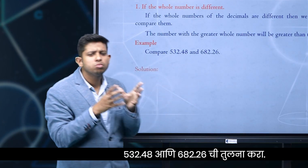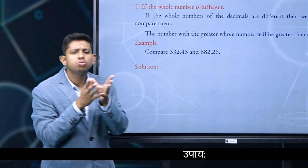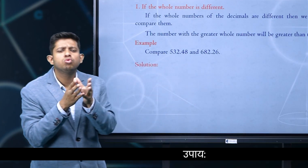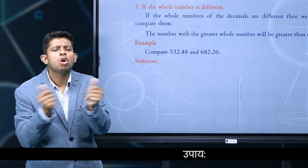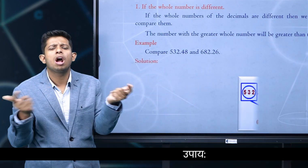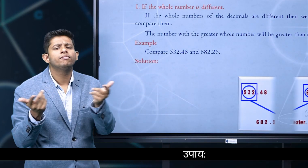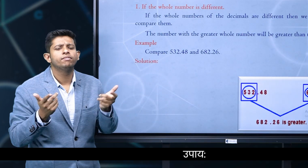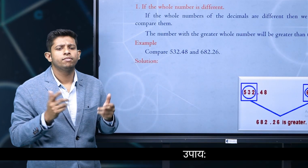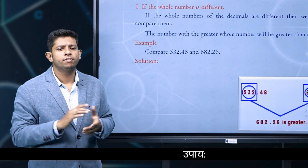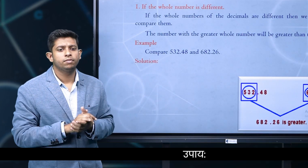उपाय.